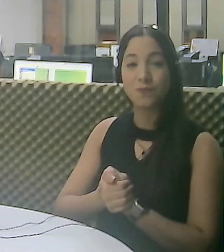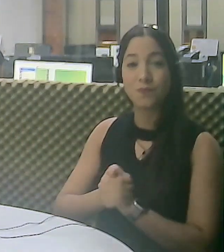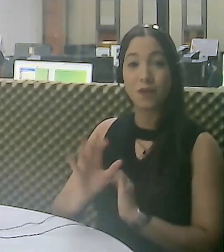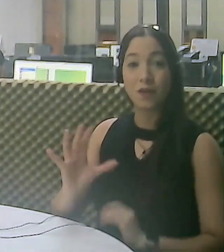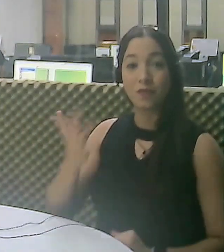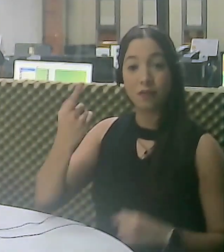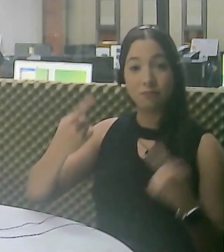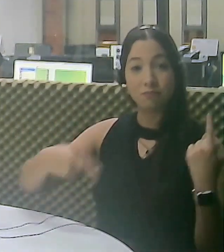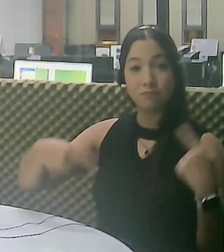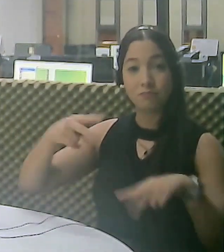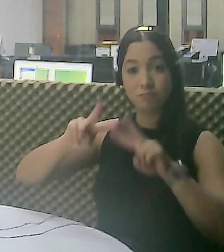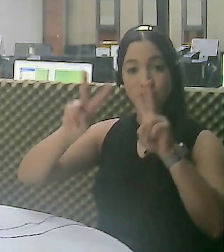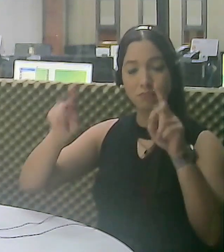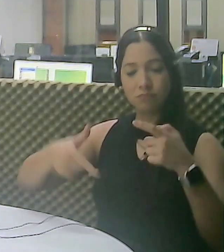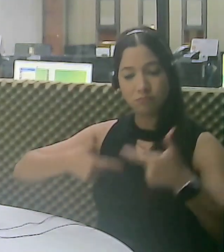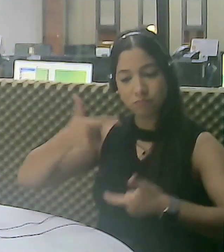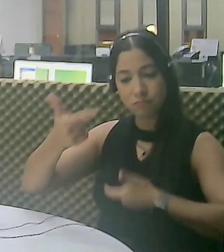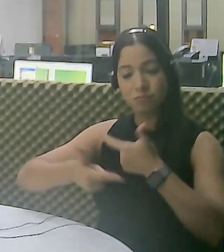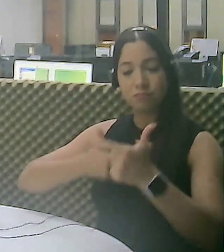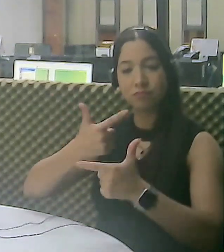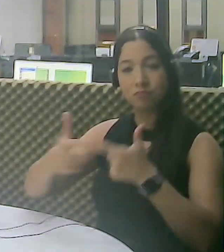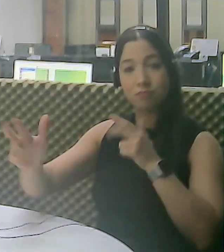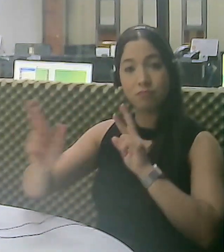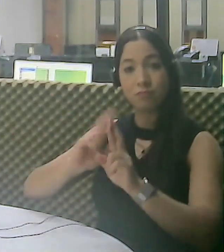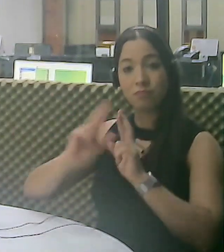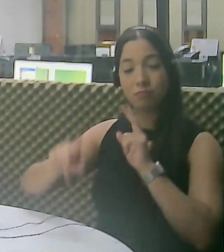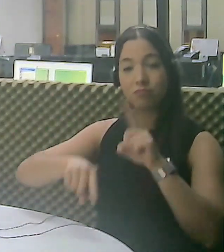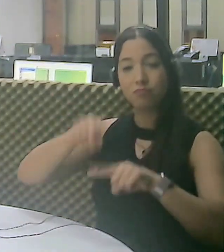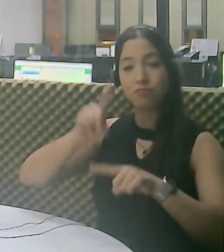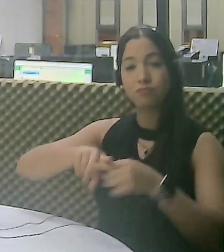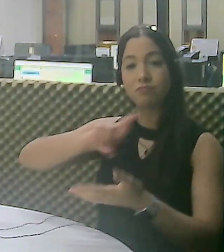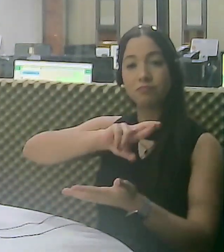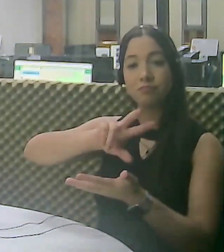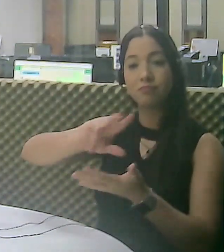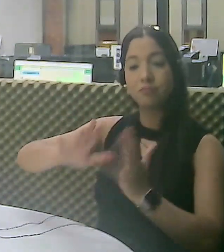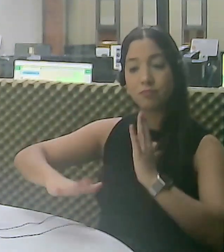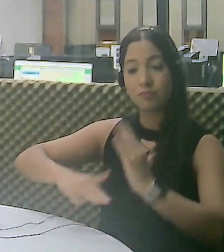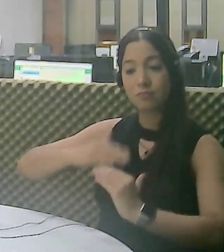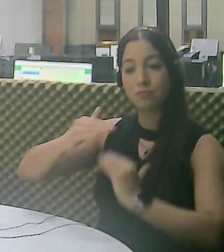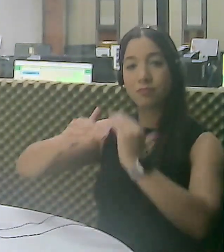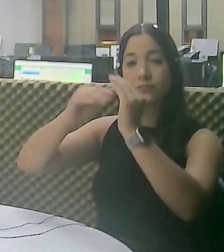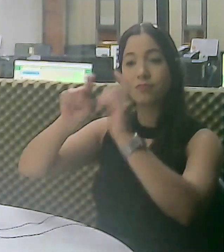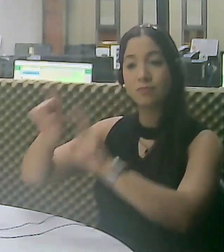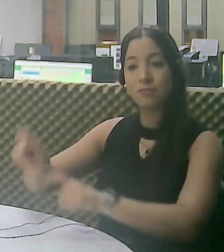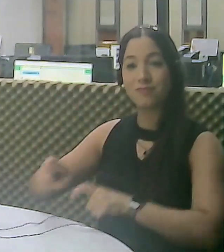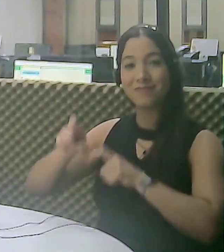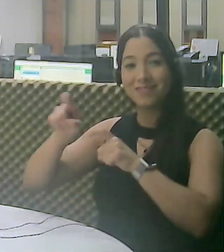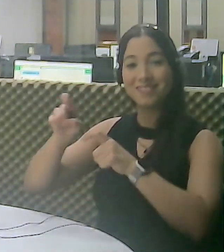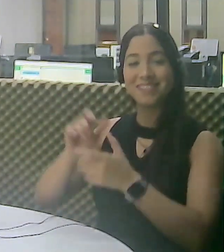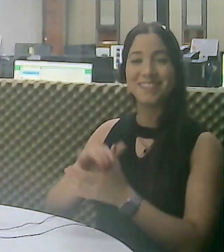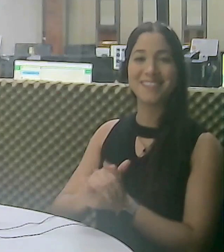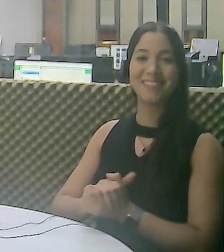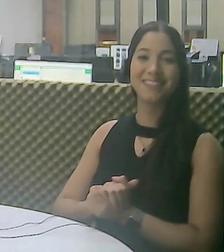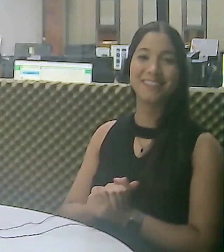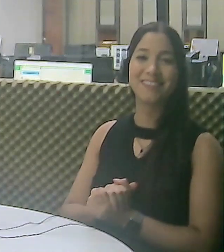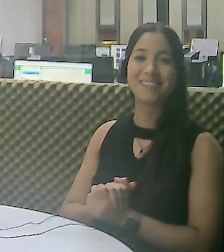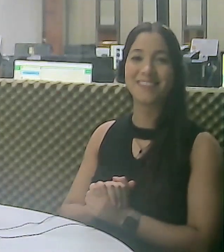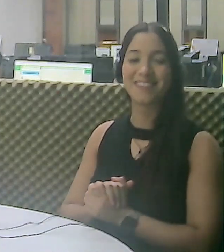terá debates sobre serviços, soluções e produtos em prol do desenvolvimento do agronegócio.